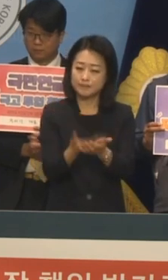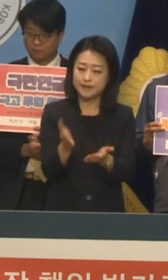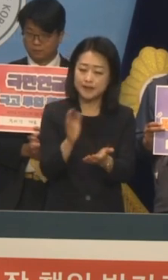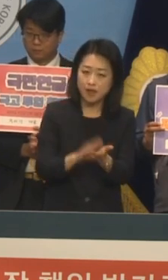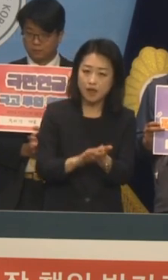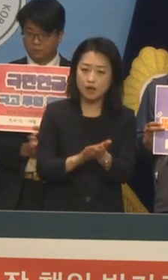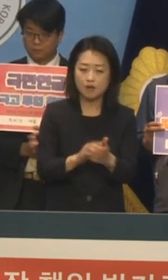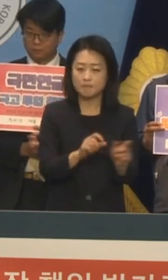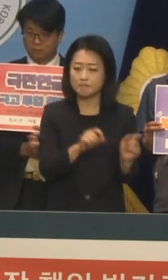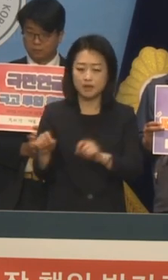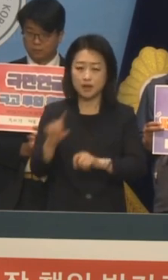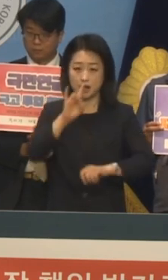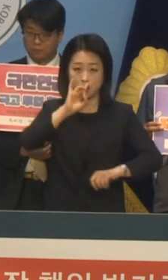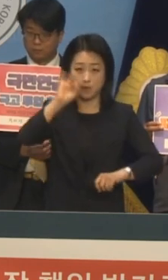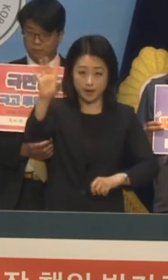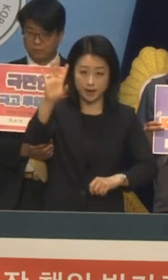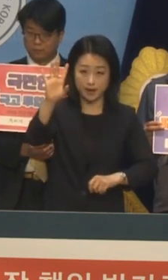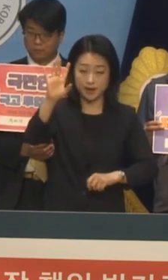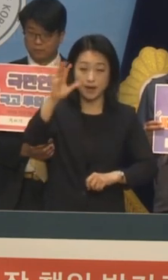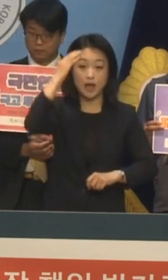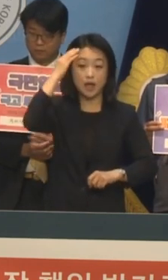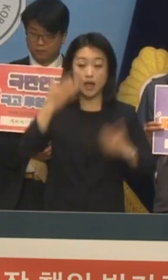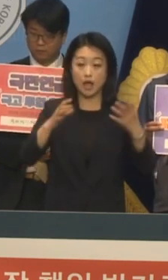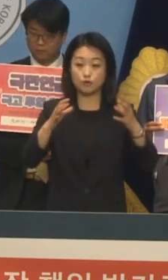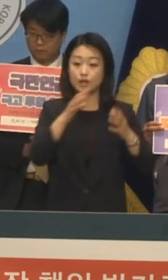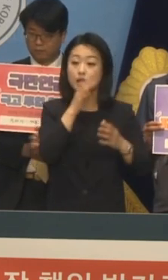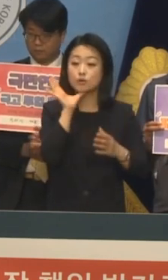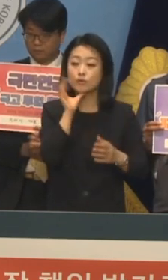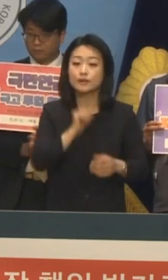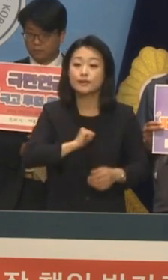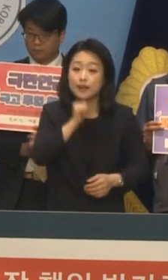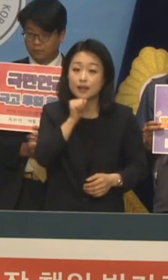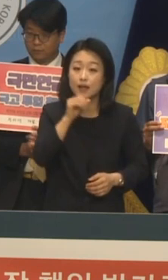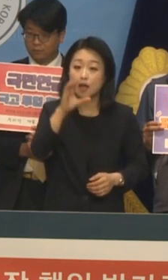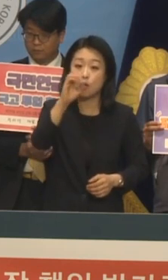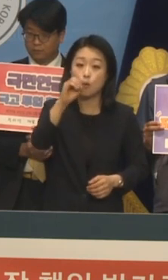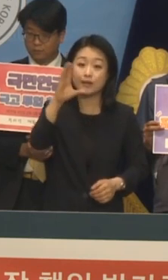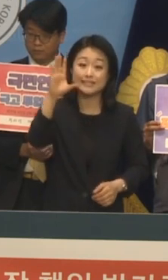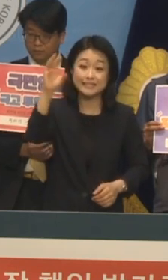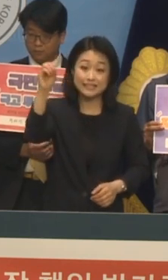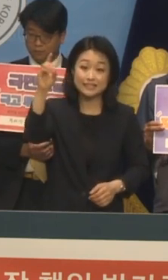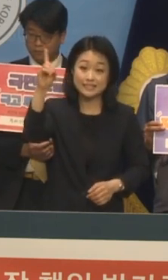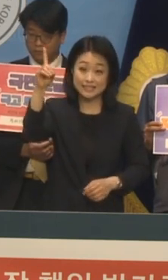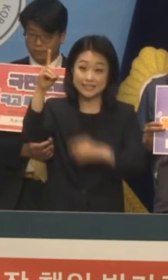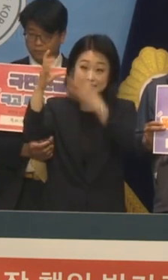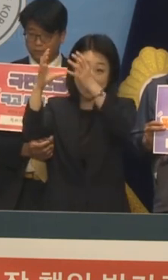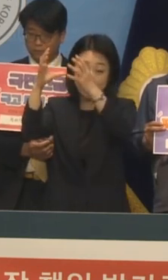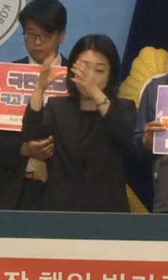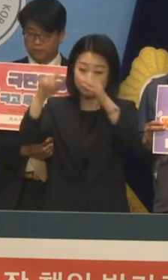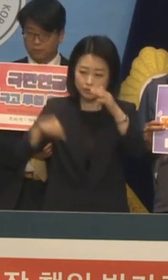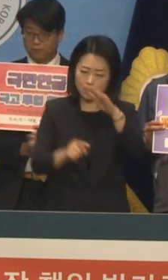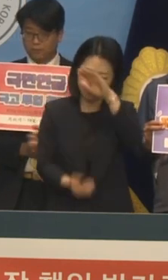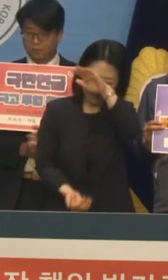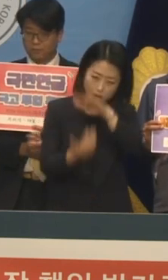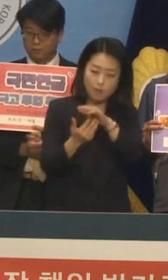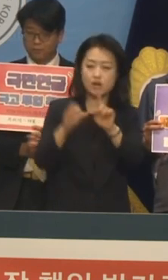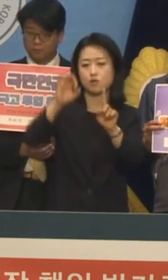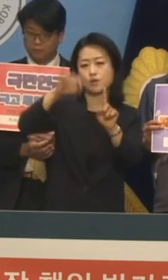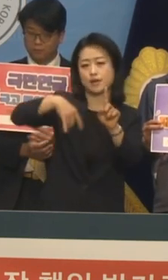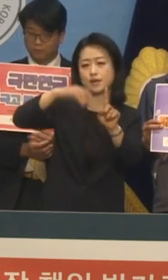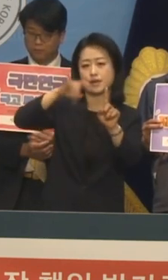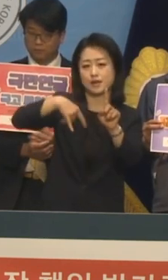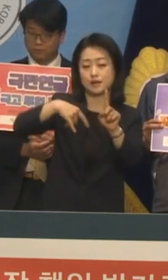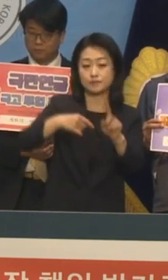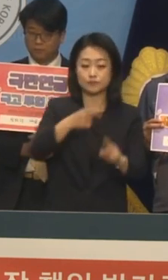안 됩니다. 우리나라의 노인 빈곤율은 OECD 국가 중 가장 높은 수준입니다. 하지만